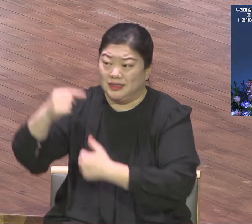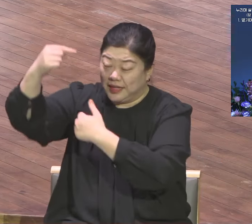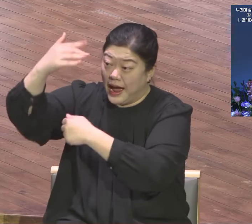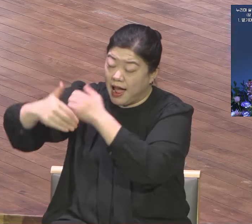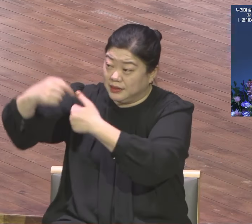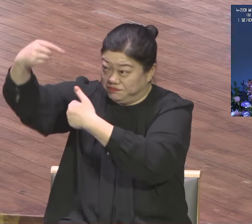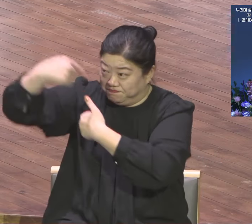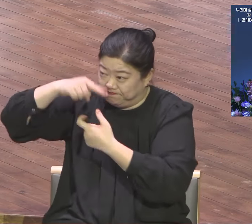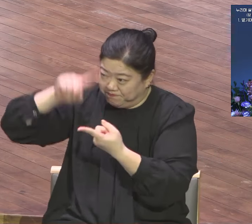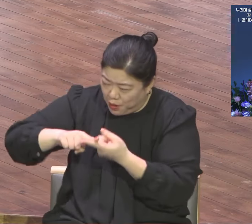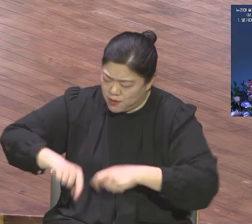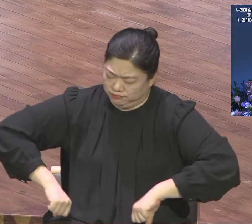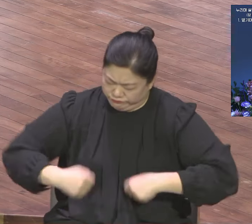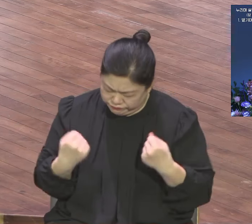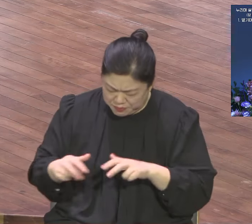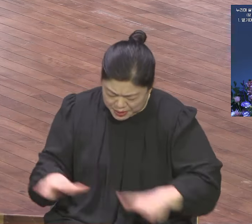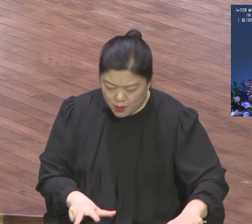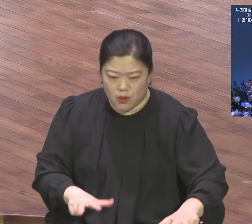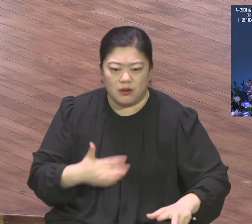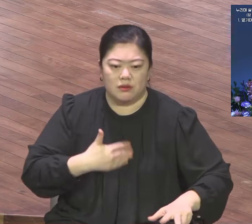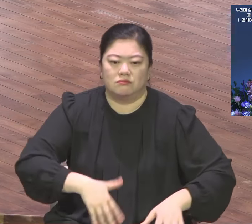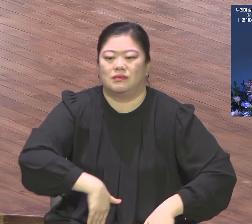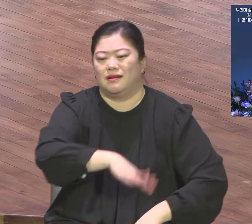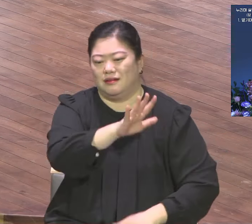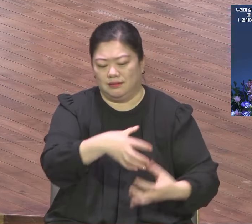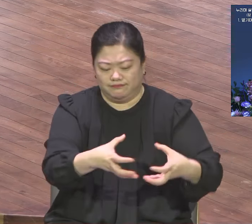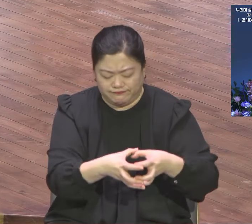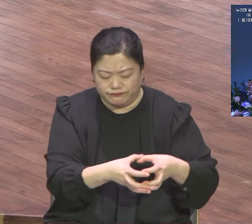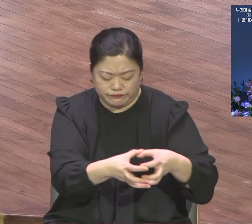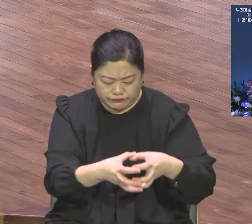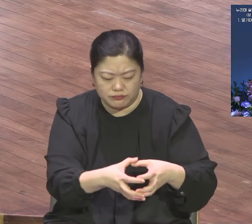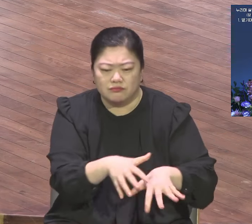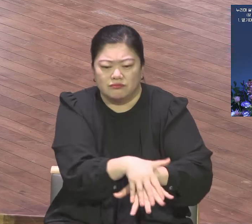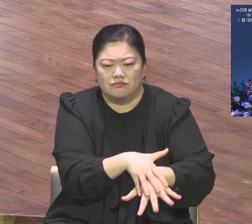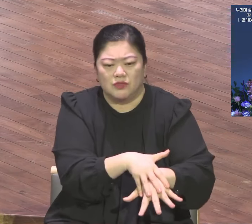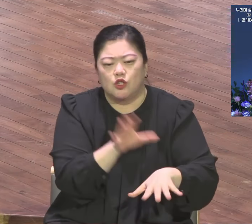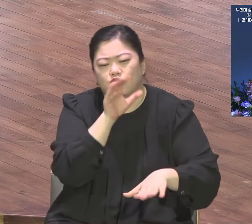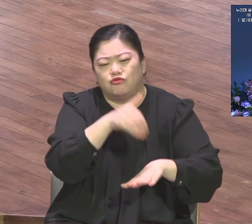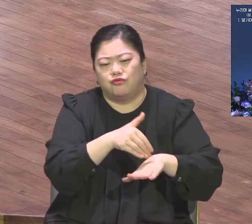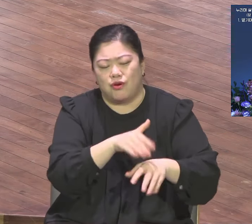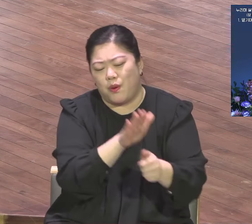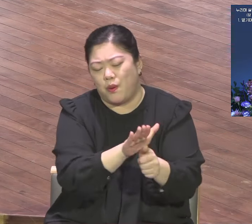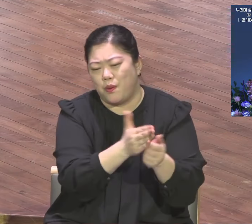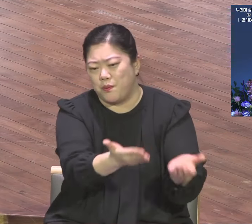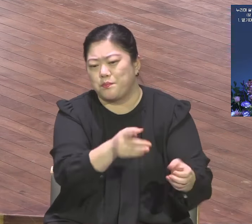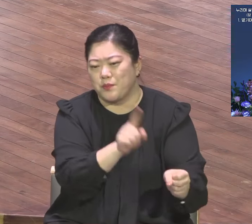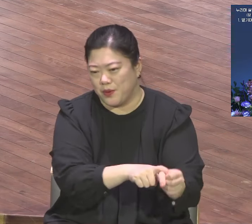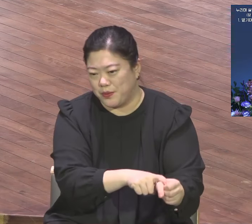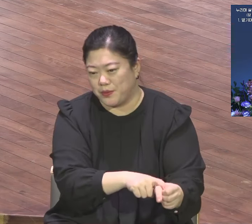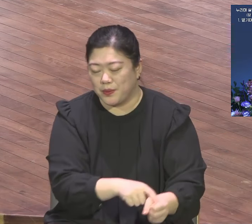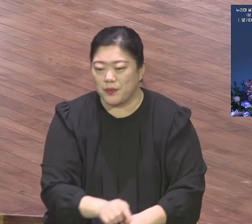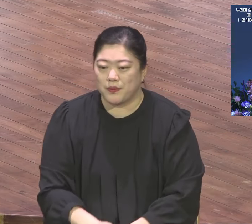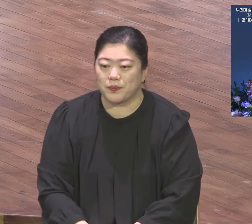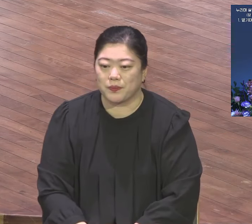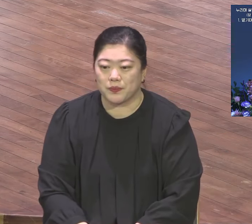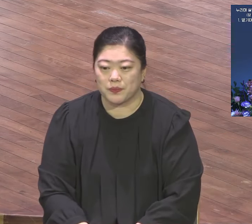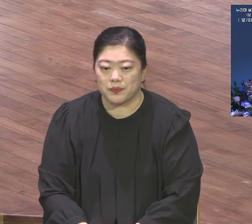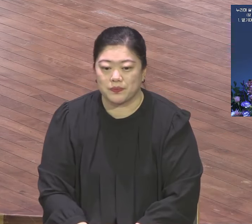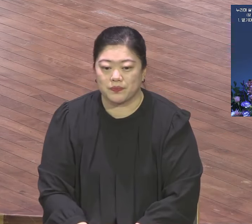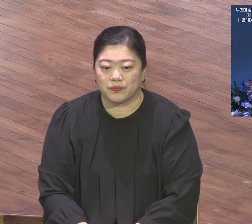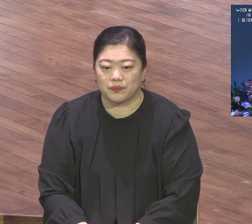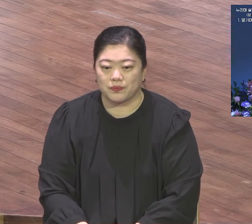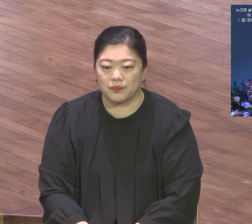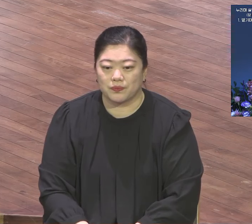아름답죠. 축복받을 수밖에 없어요. 영교의 중요한 리더부터 먼저 퍼스트